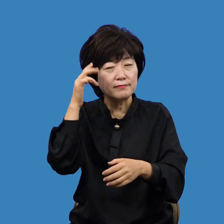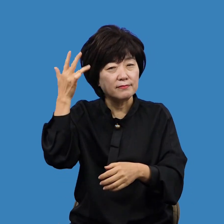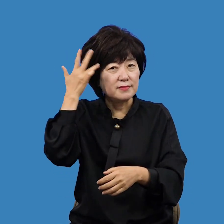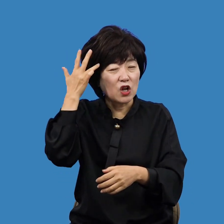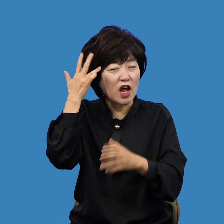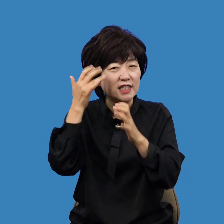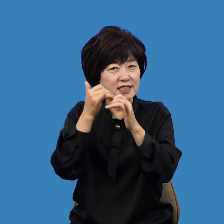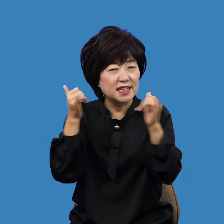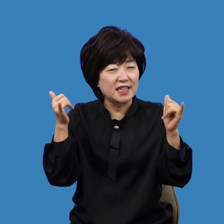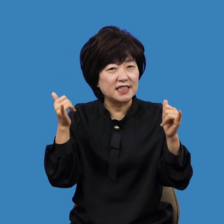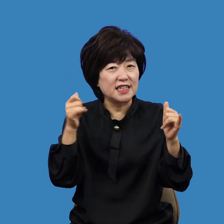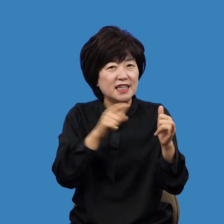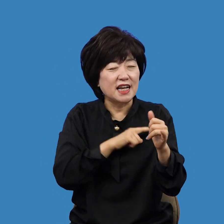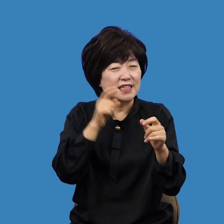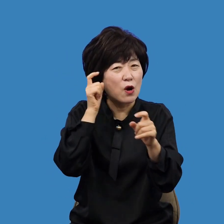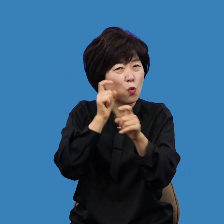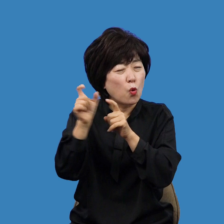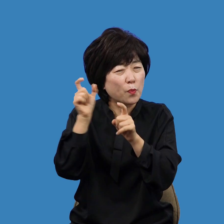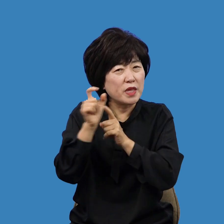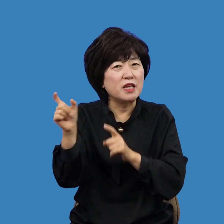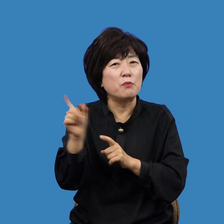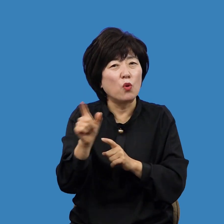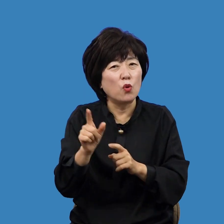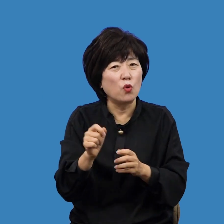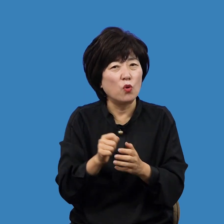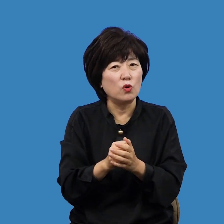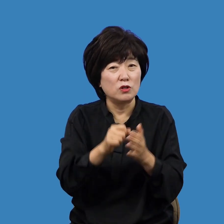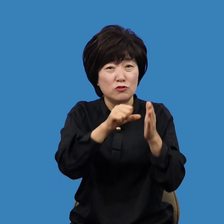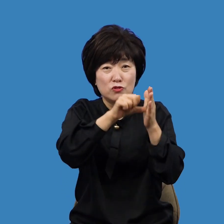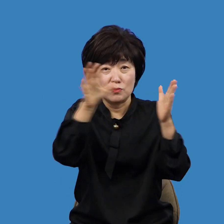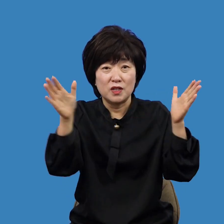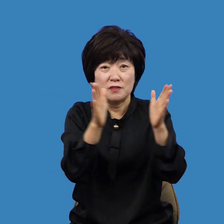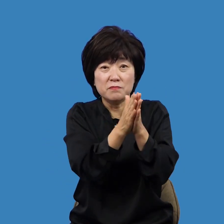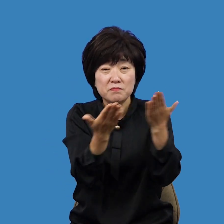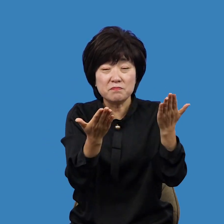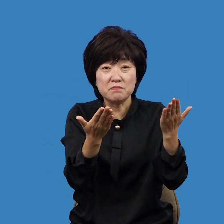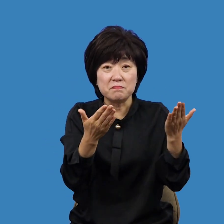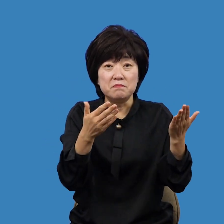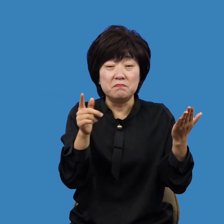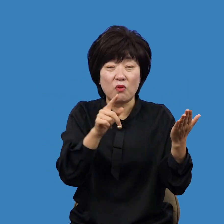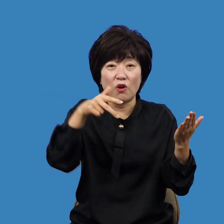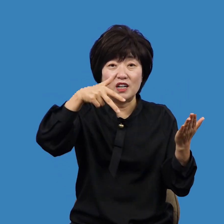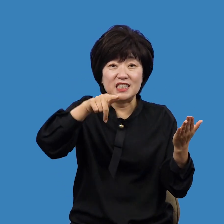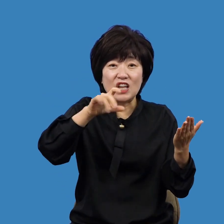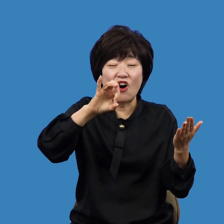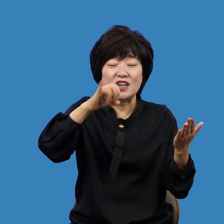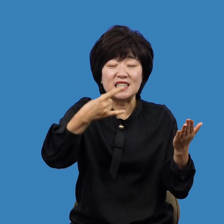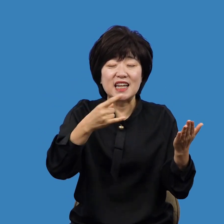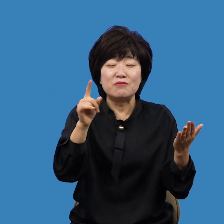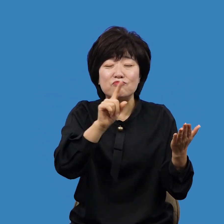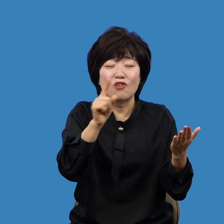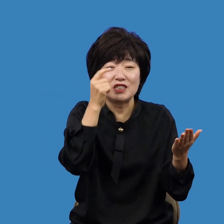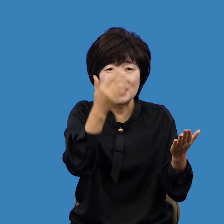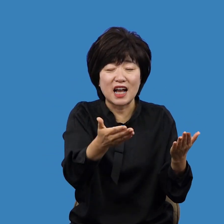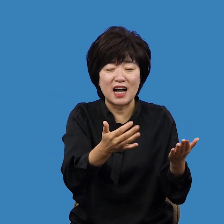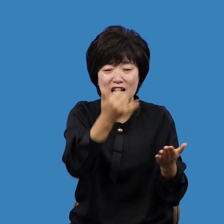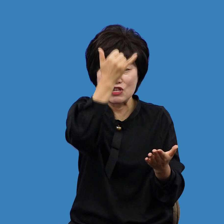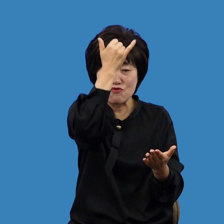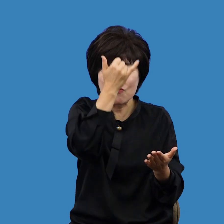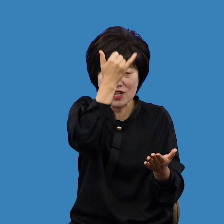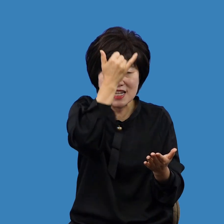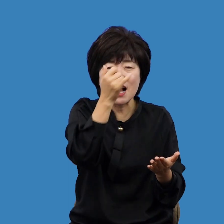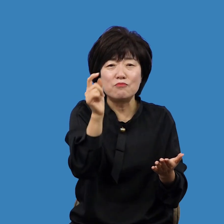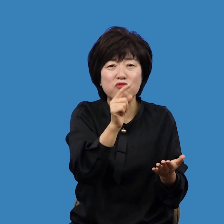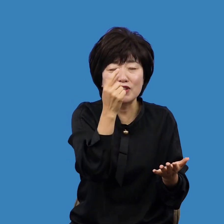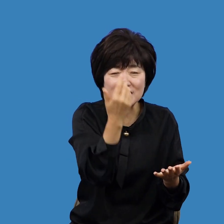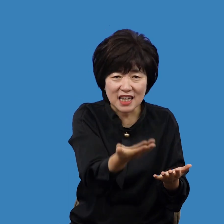철학자들이 가장 크게 고민하는 것이 무엇이냐면 유명한 책 나왔잖아요. 정의란 무엇인가. 그래서 윤리의 근거가 무엇인가 하는